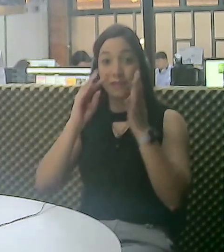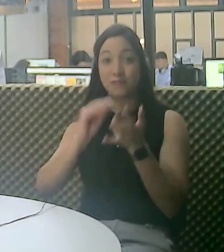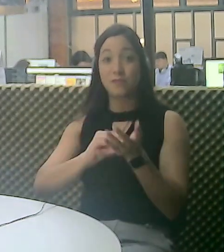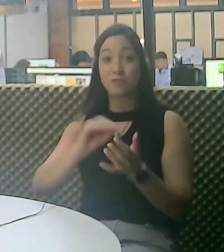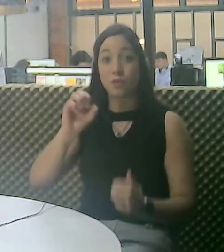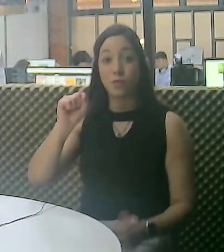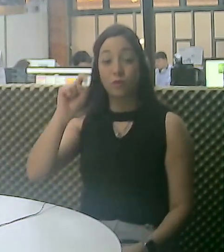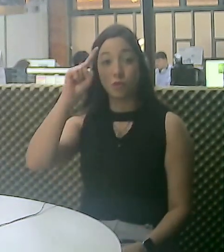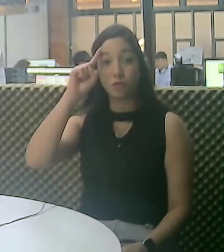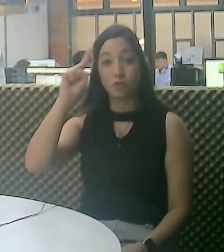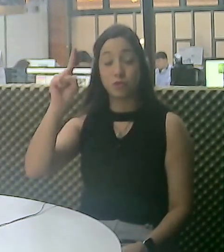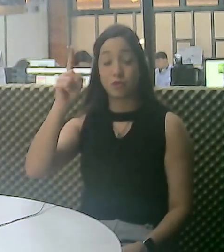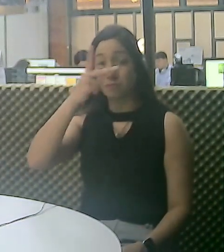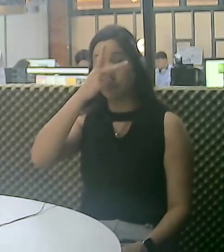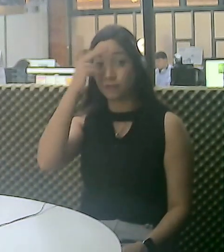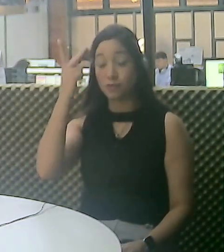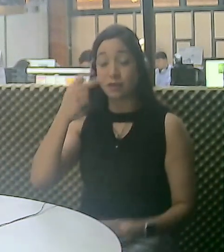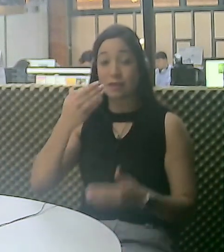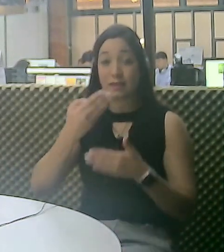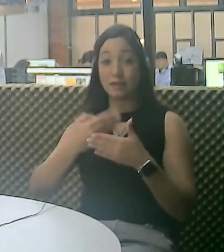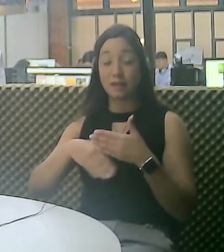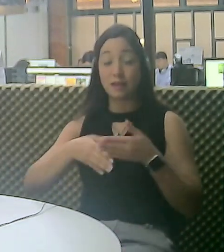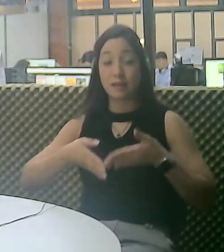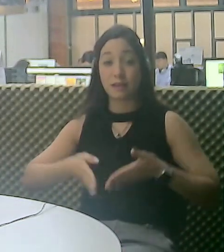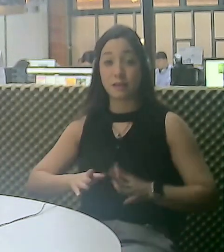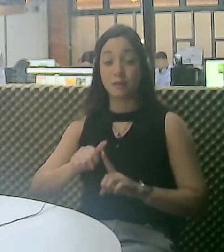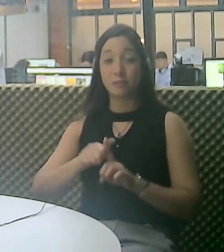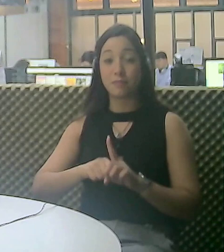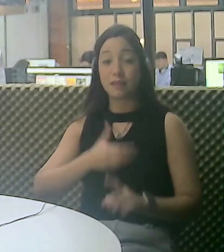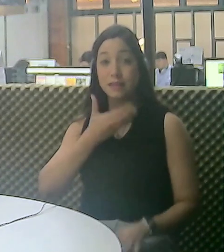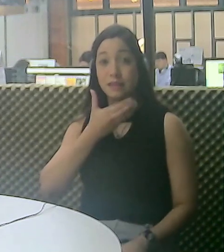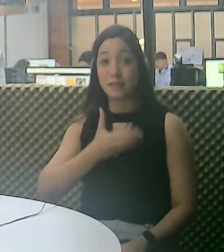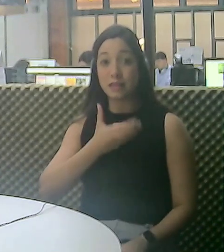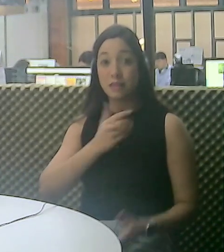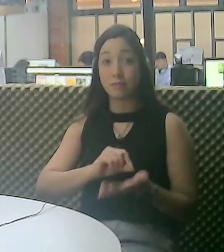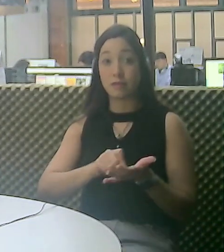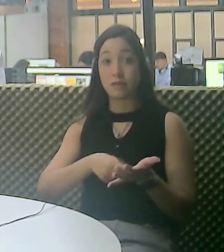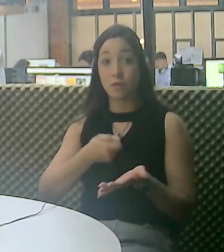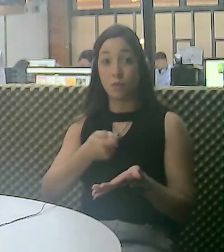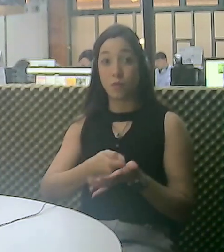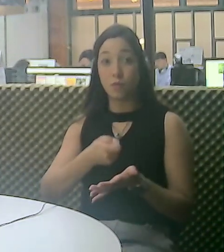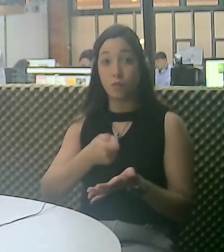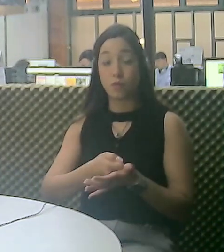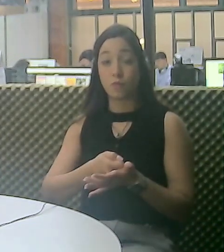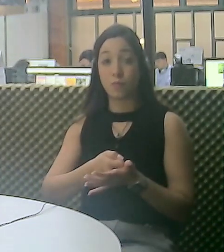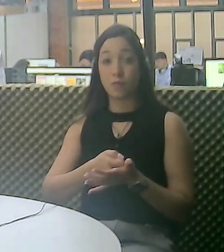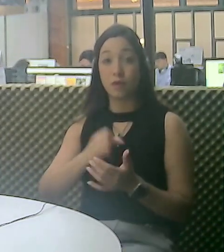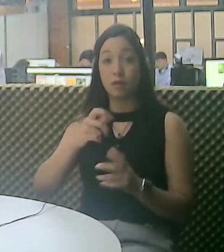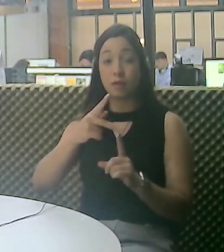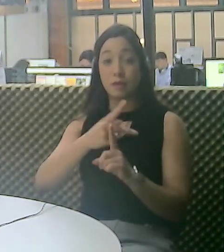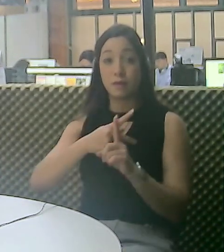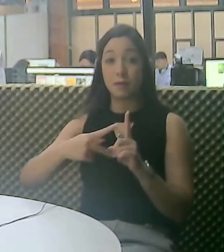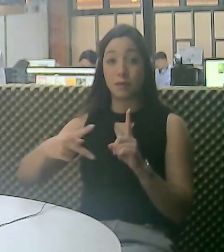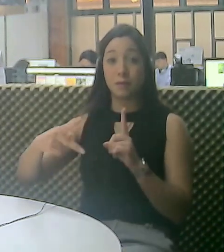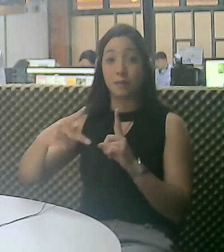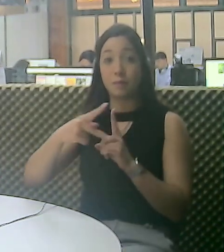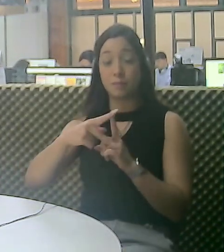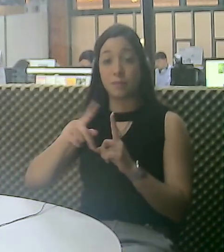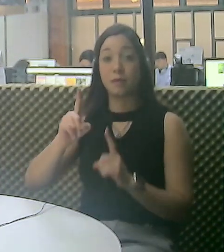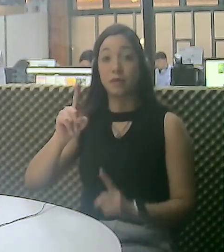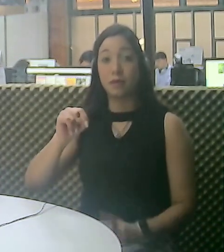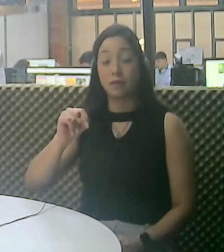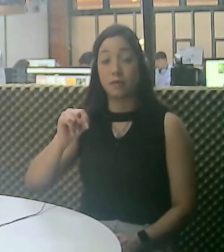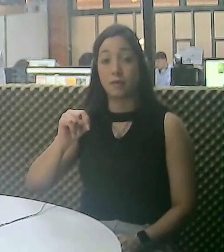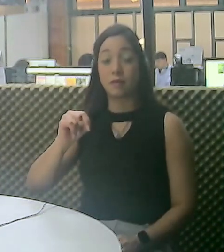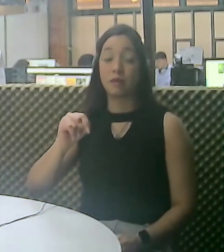8 dias para os nascidos em dezembro que ainda não fizeram recadastramento anual obrigatório procurarem o IPREMO para realizar justamente